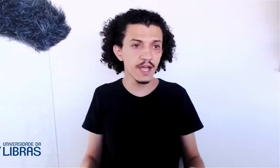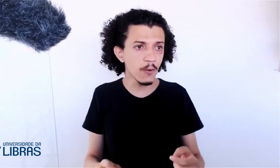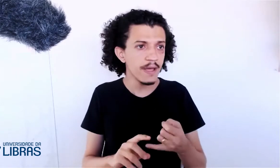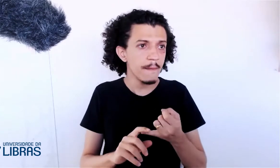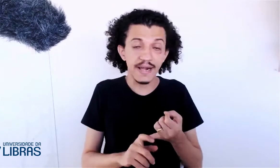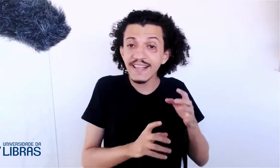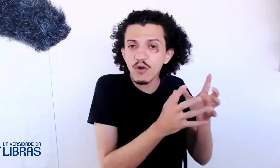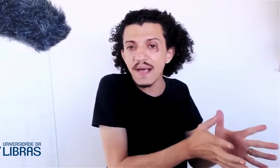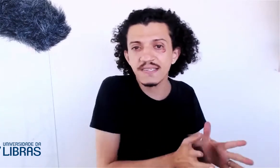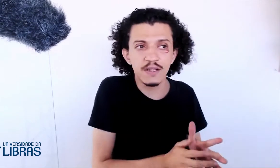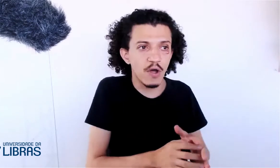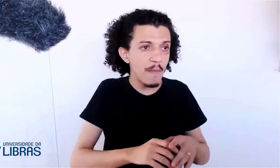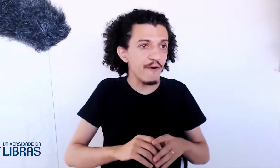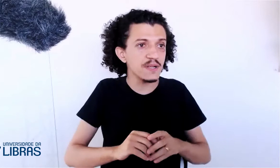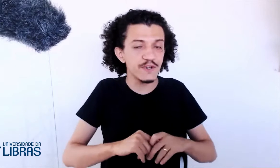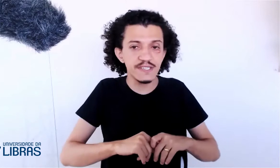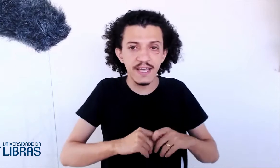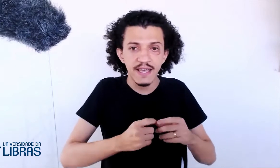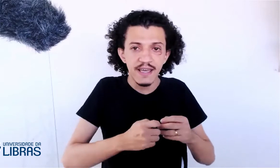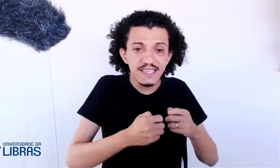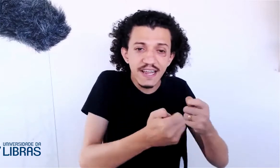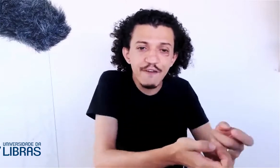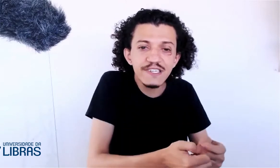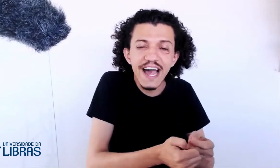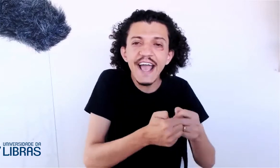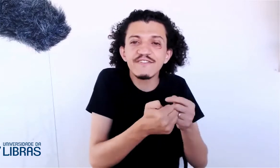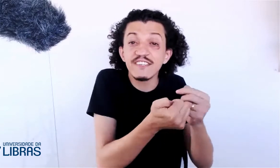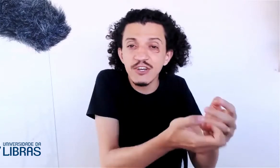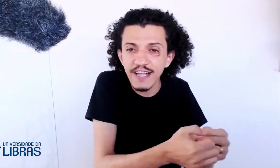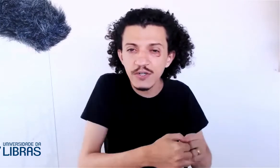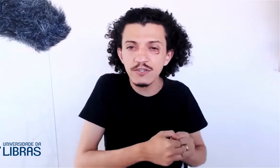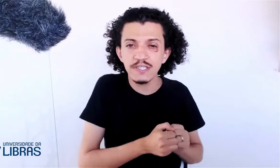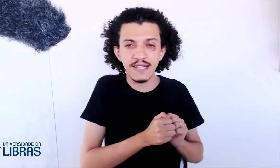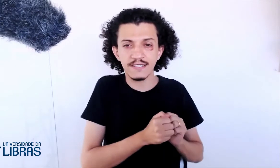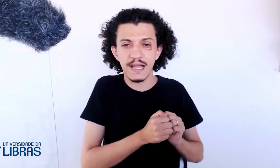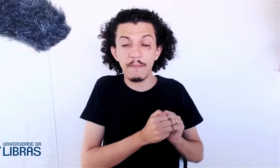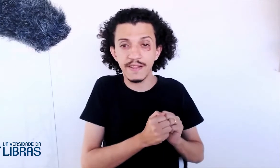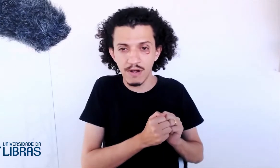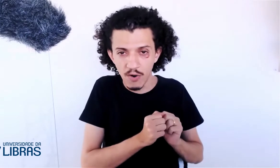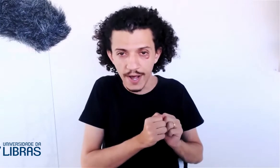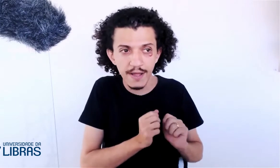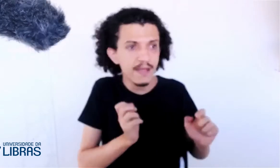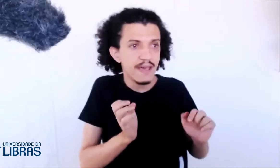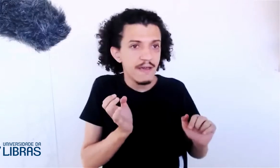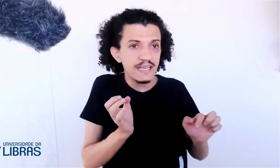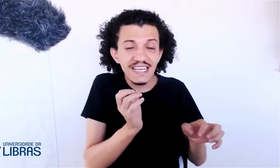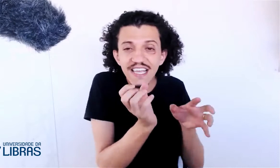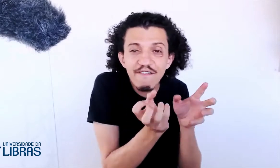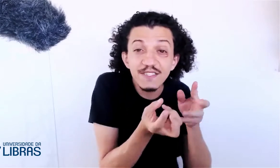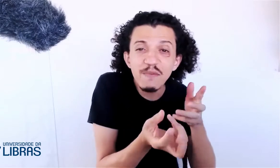Então, para quem está começando, é uma forma de você escrever os sinais, fazer as anotações dos sinais que você está aprendendo agora, já escrever as